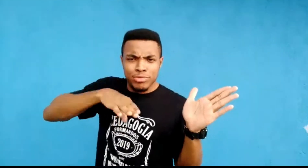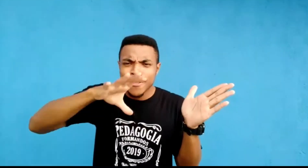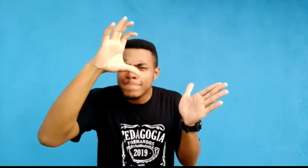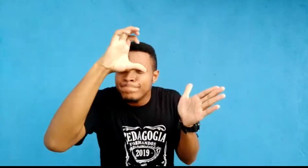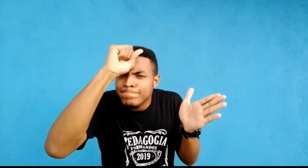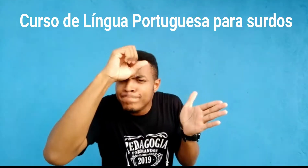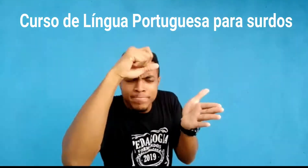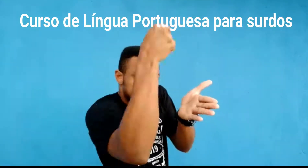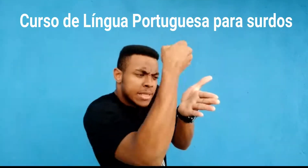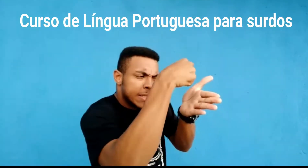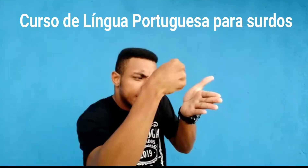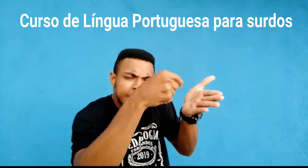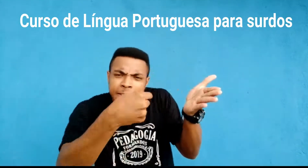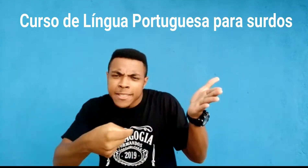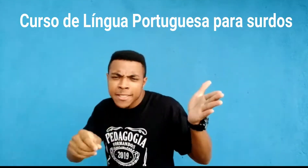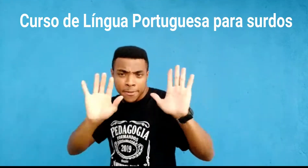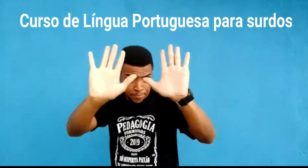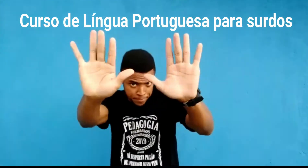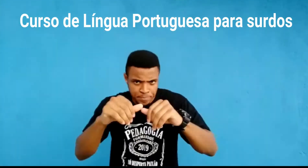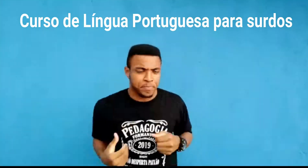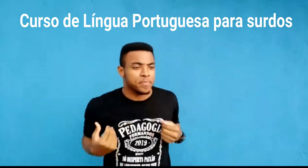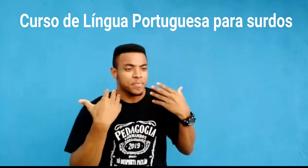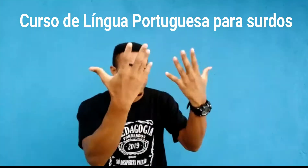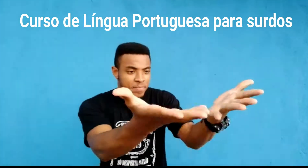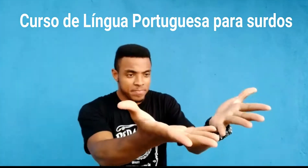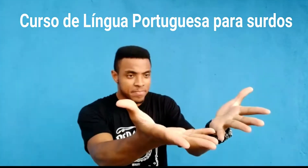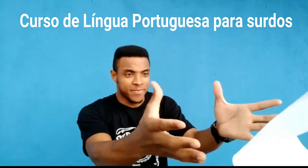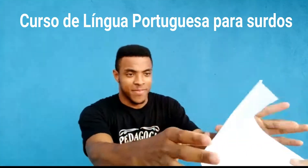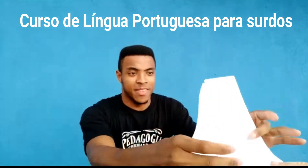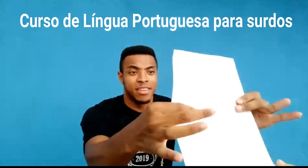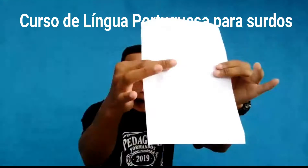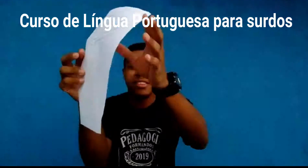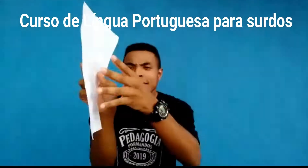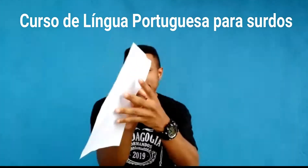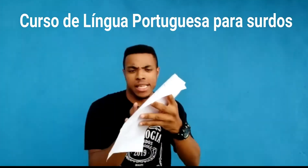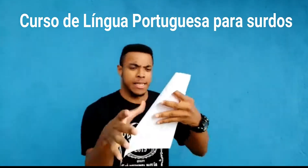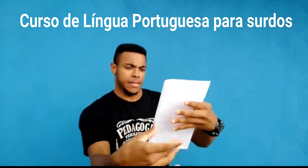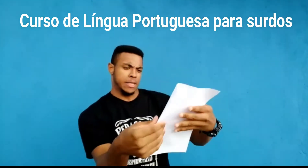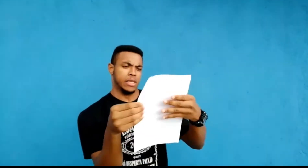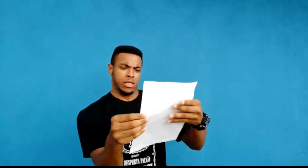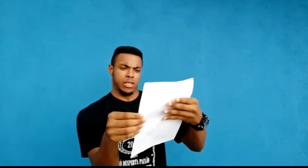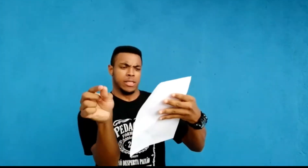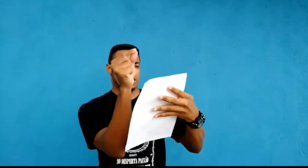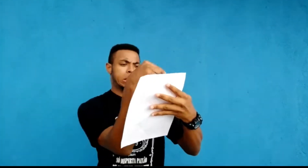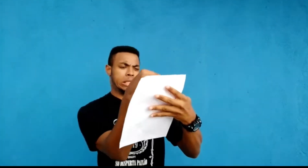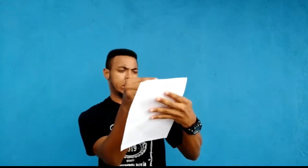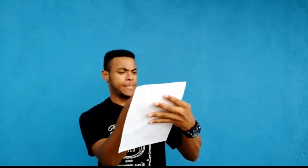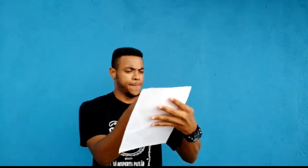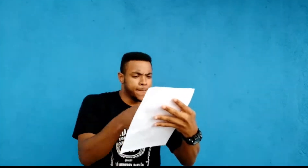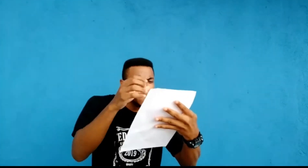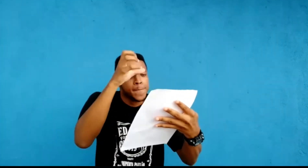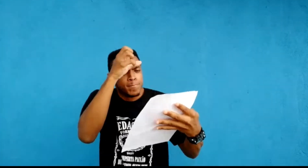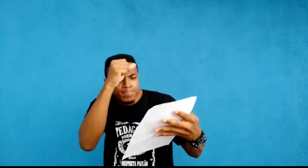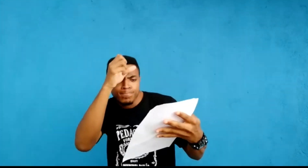E o curso de língua portuguesa para surdos, onde você pode melhorar a sua leitura e